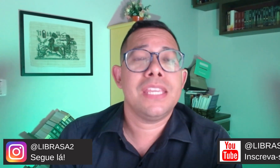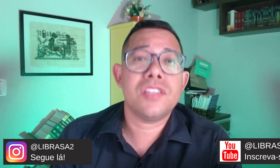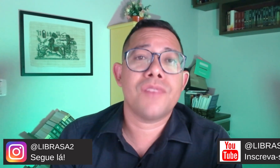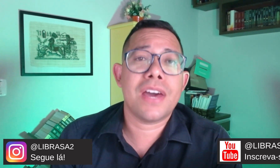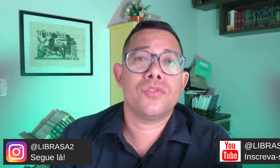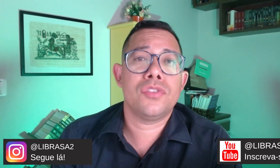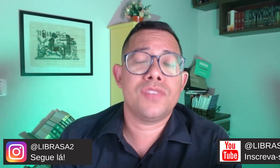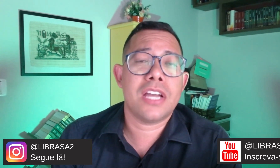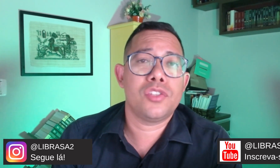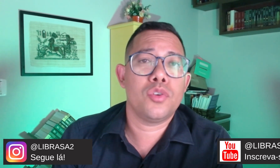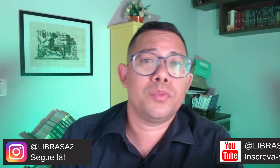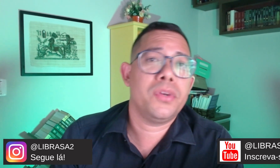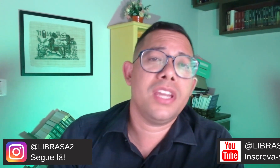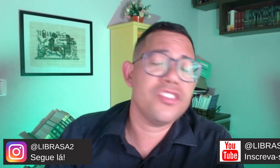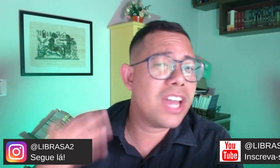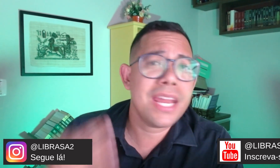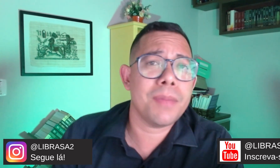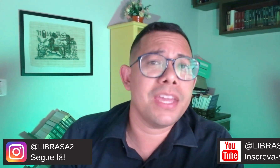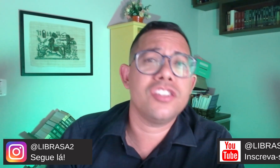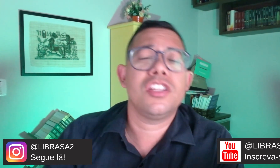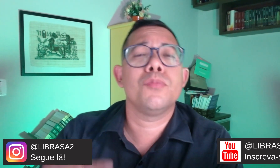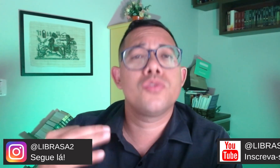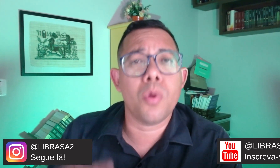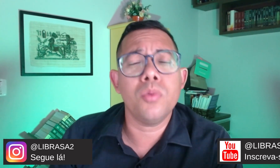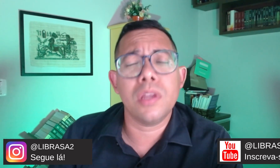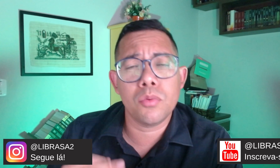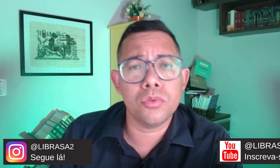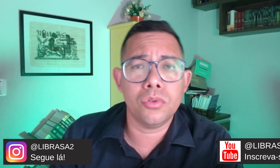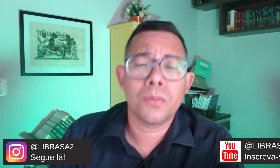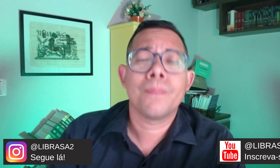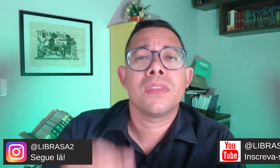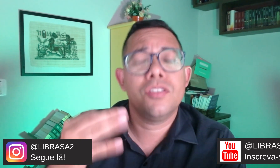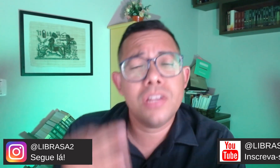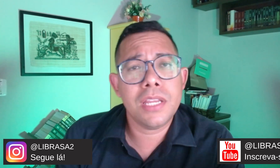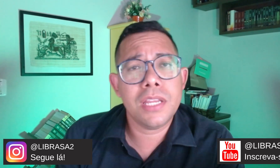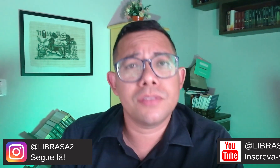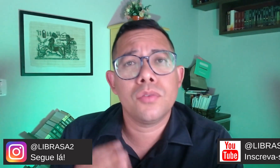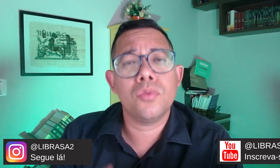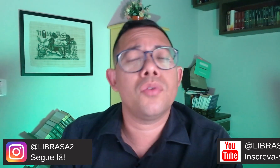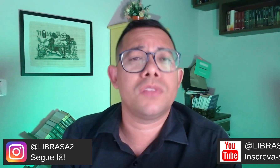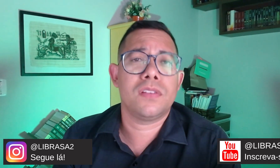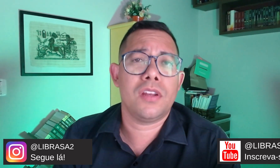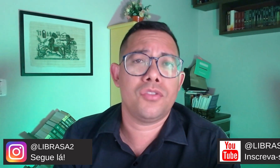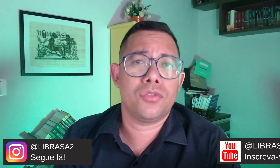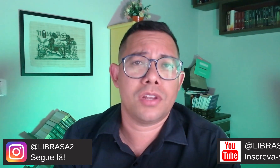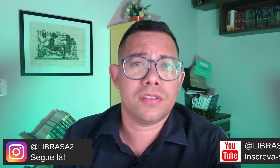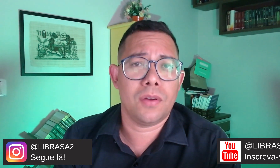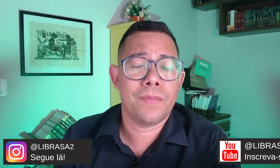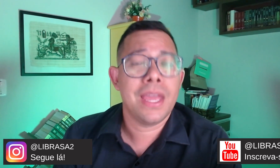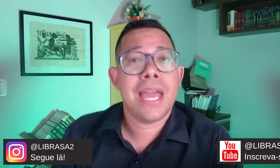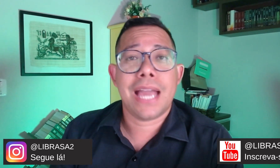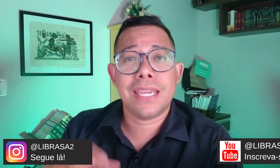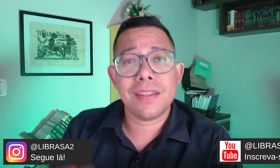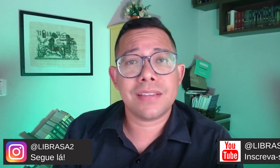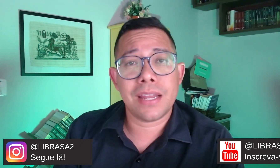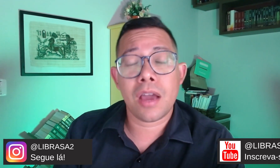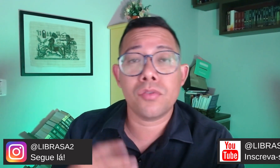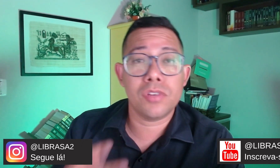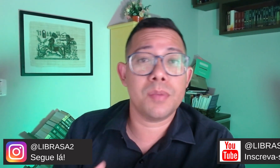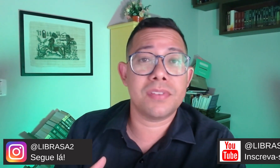ativar as notificações, porque diariamente temos conteúdos de Libras no contexto religioso cristão. Aqui nesse canal, no Libras